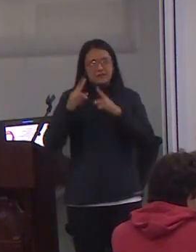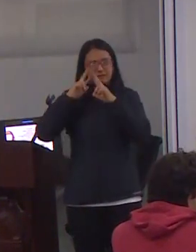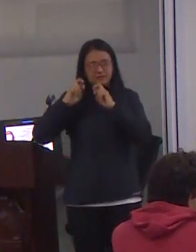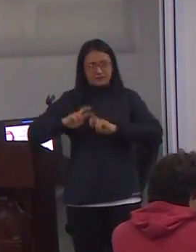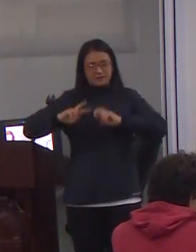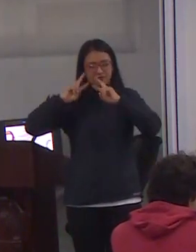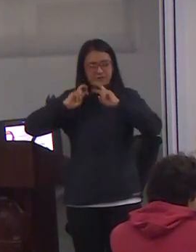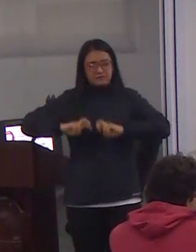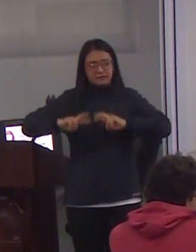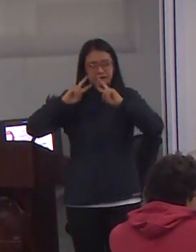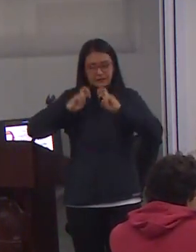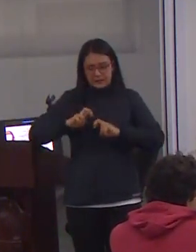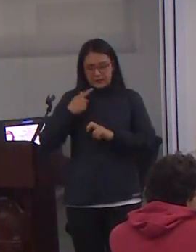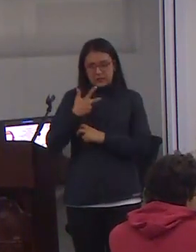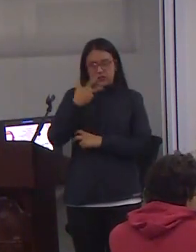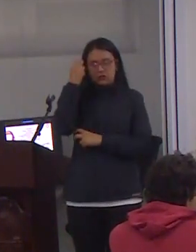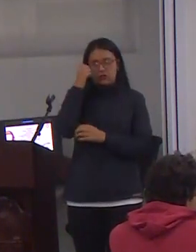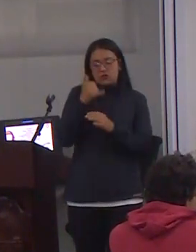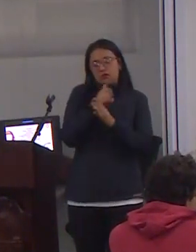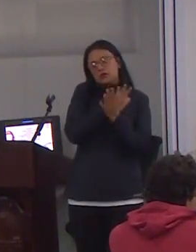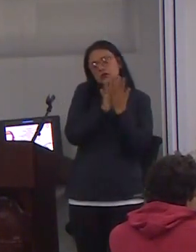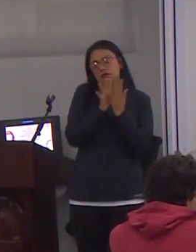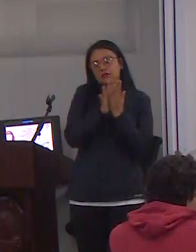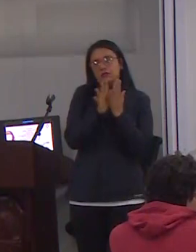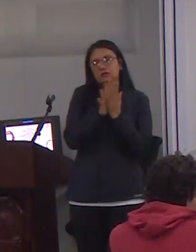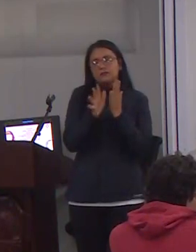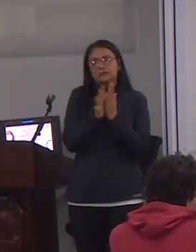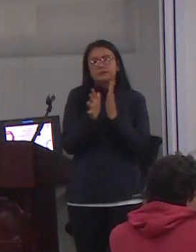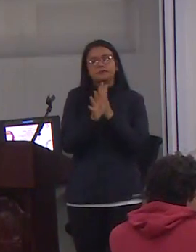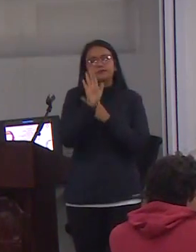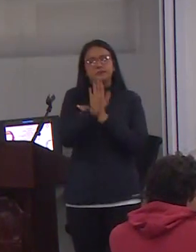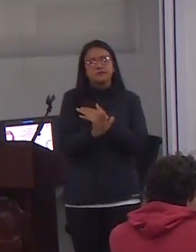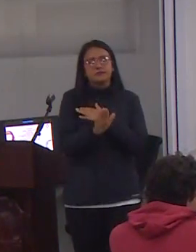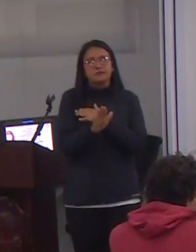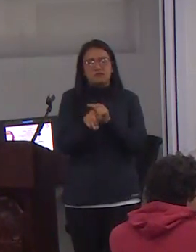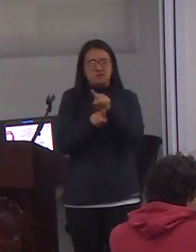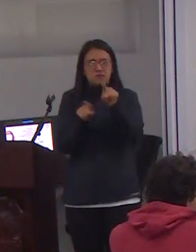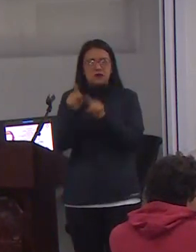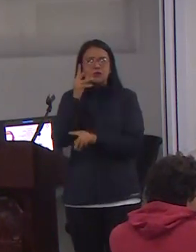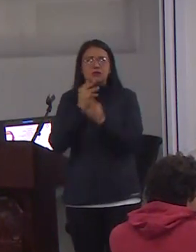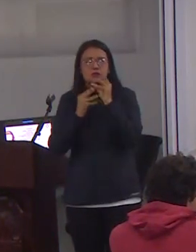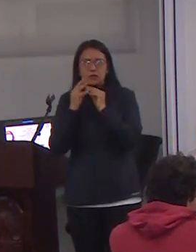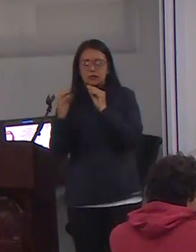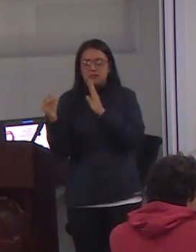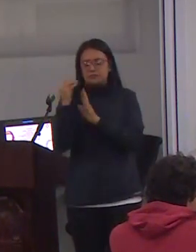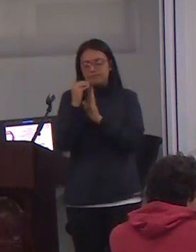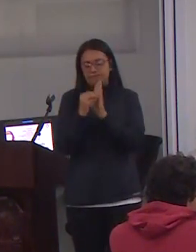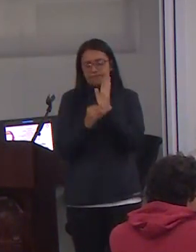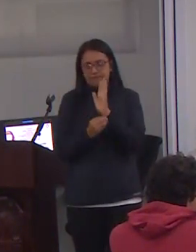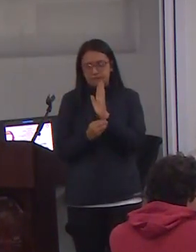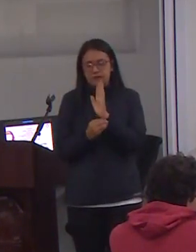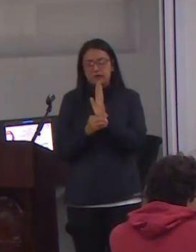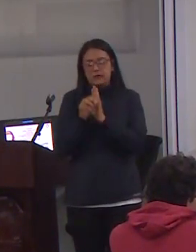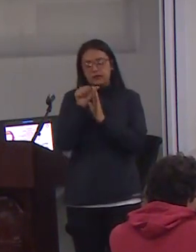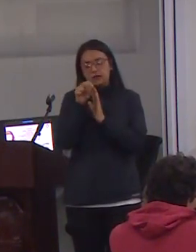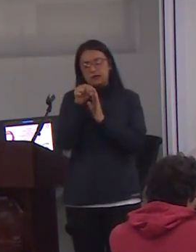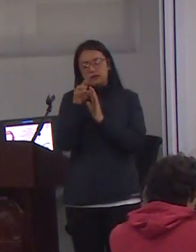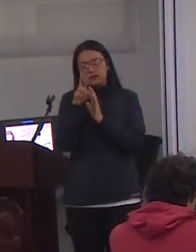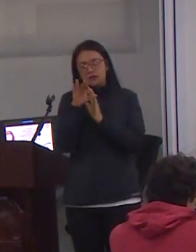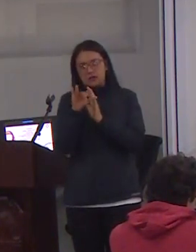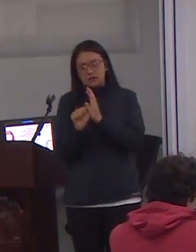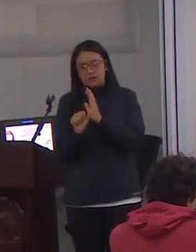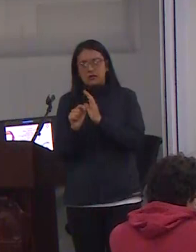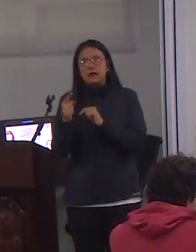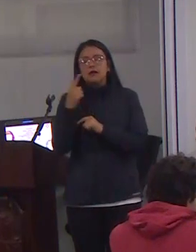investigación de historias y narraciones de de algunas experiencias de Andrea y esto